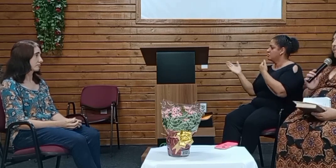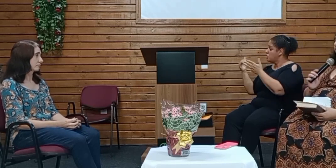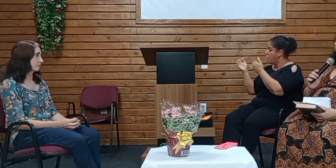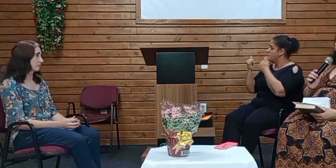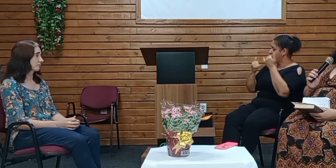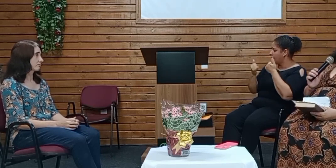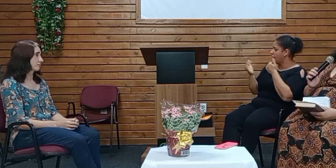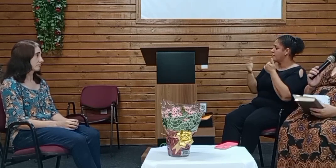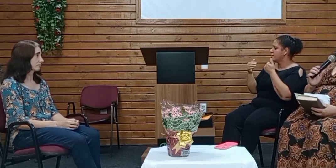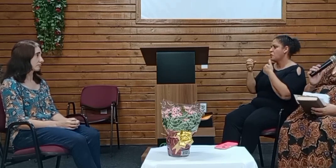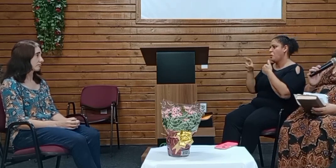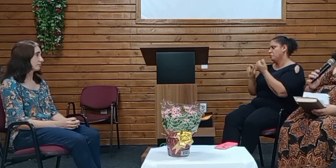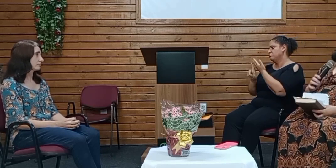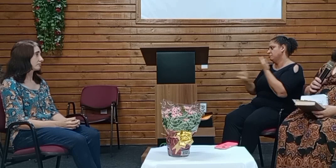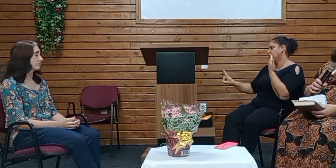brincar?